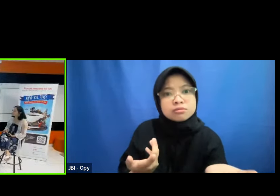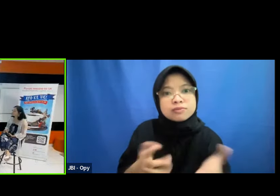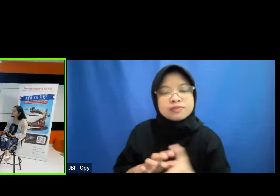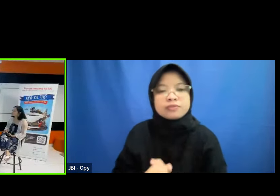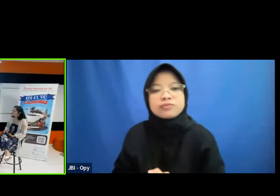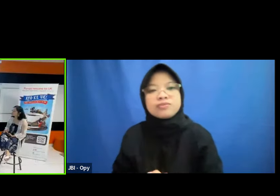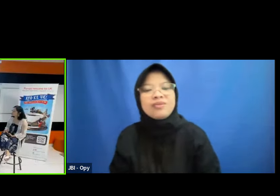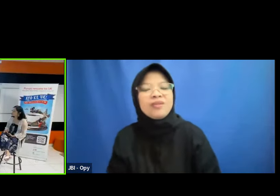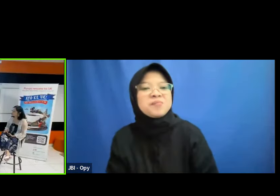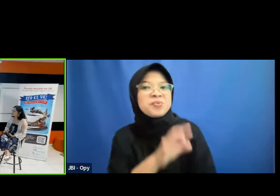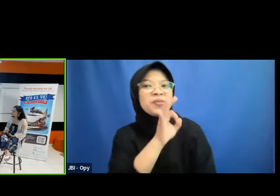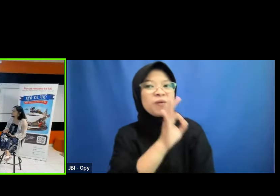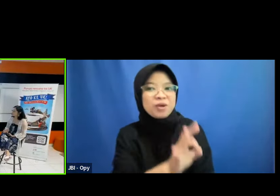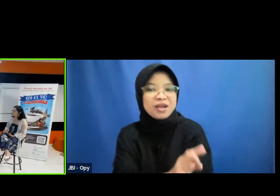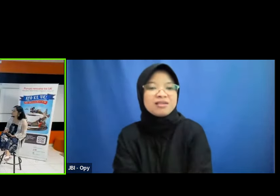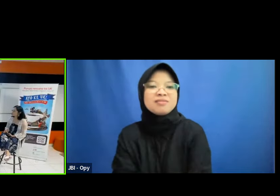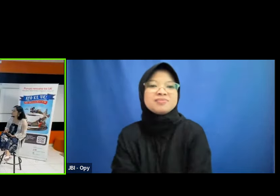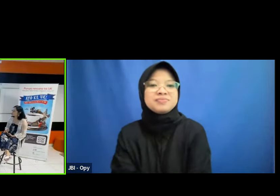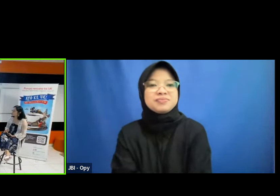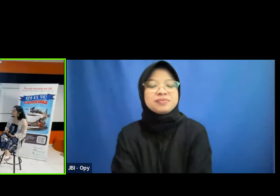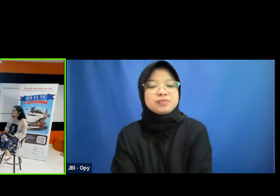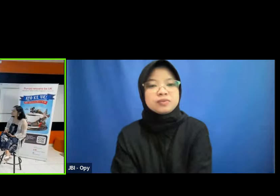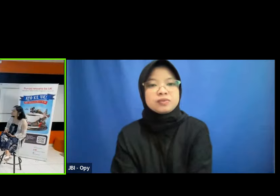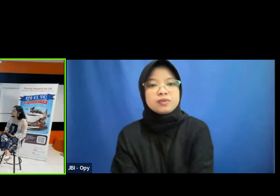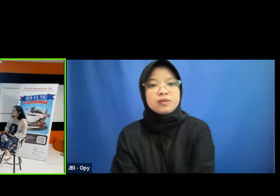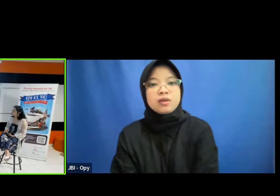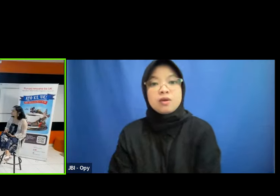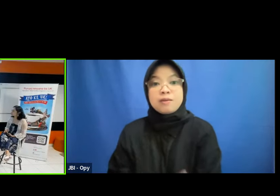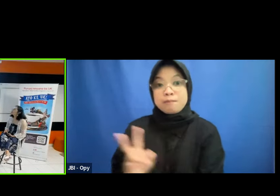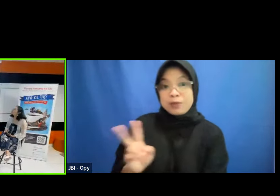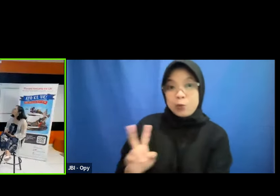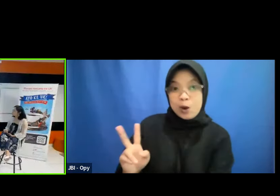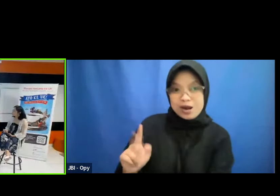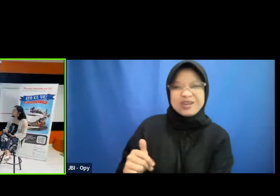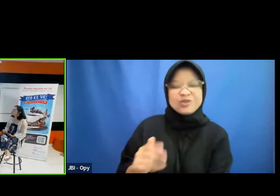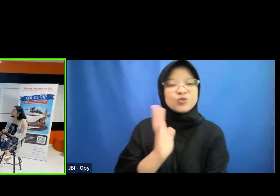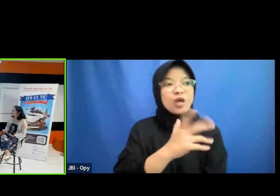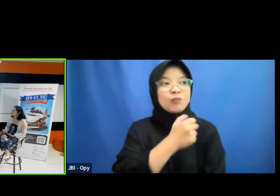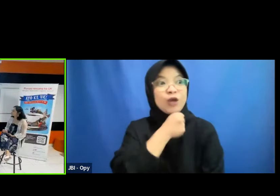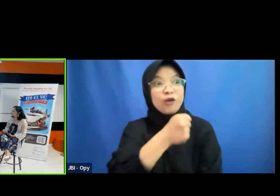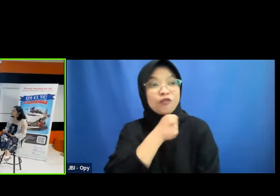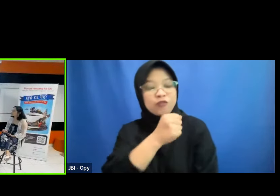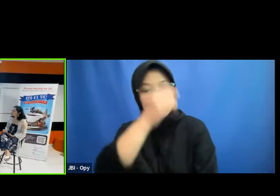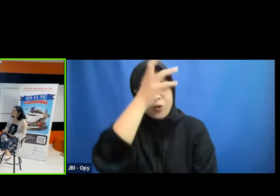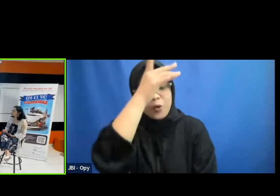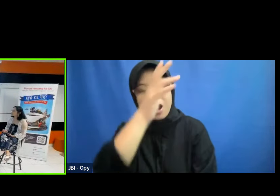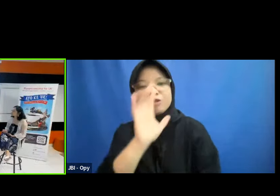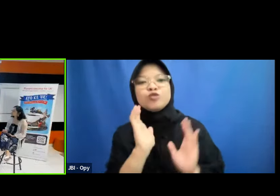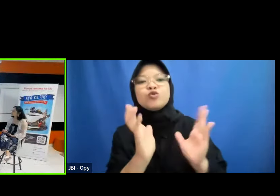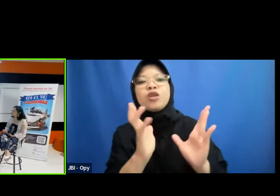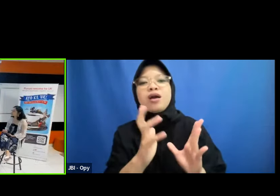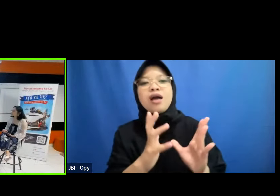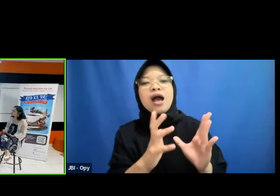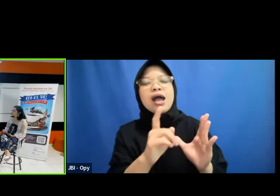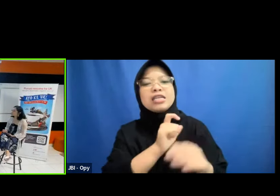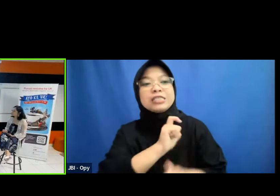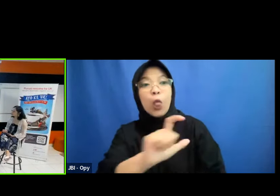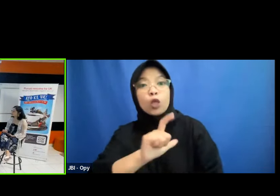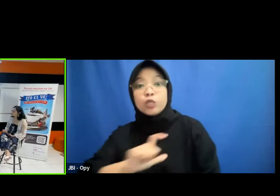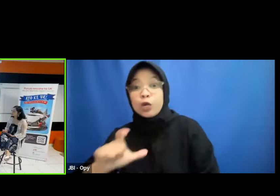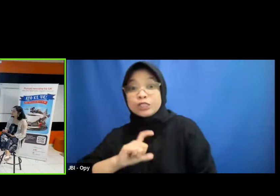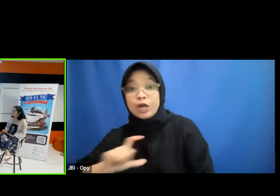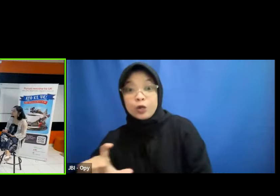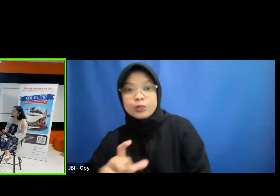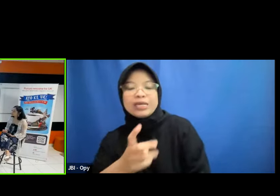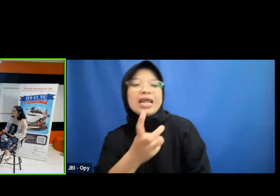Oke ini Kebetulan sama Uda Wadi kita udah pernah interview orang bareng ya kandidat eh jadi teman-teman untuk ini